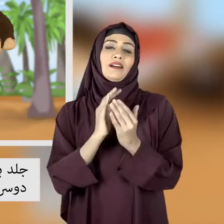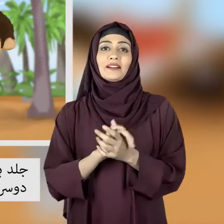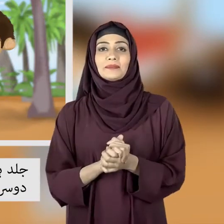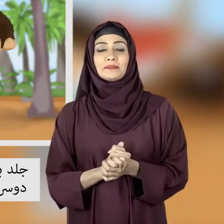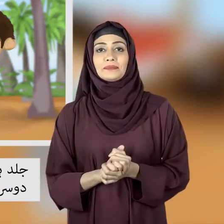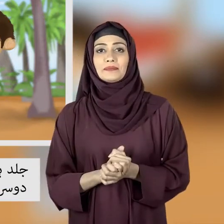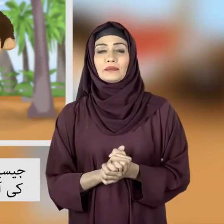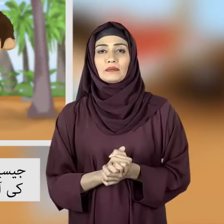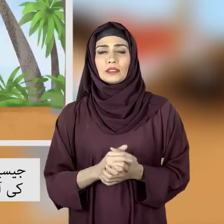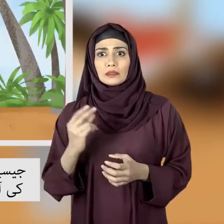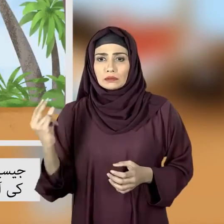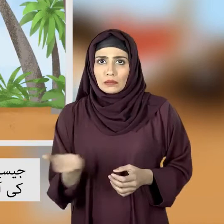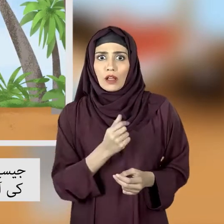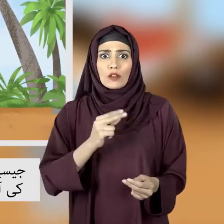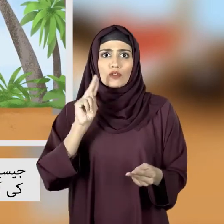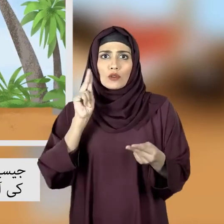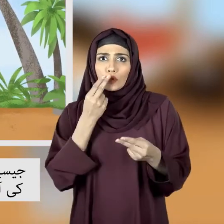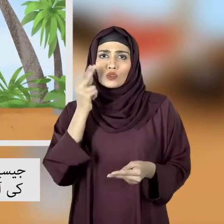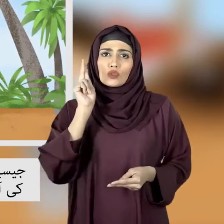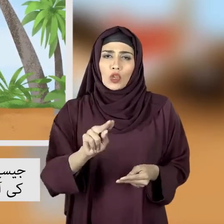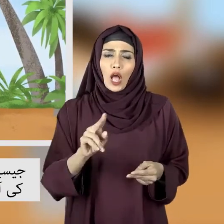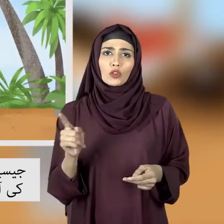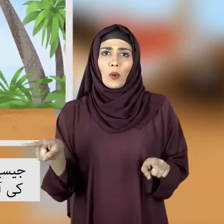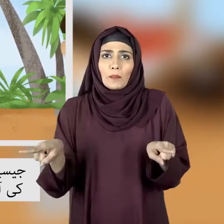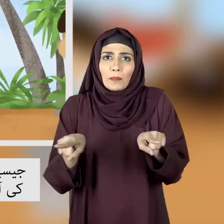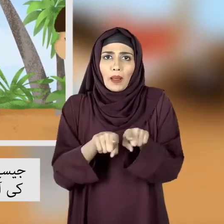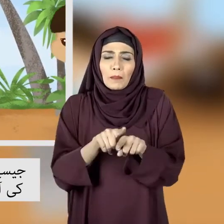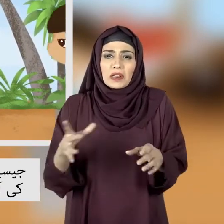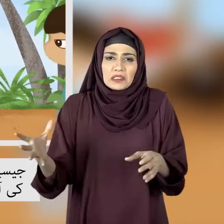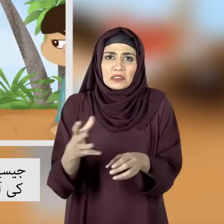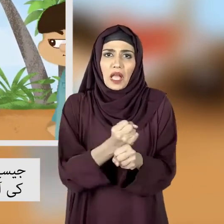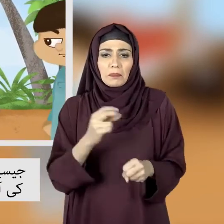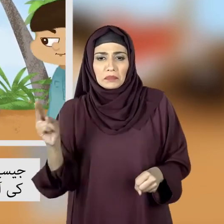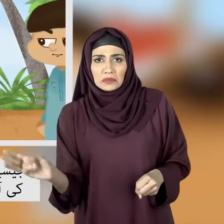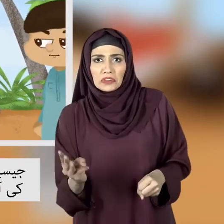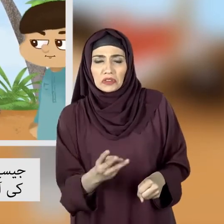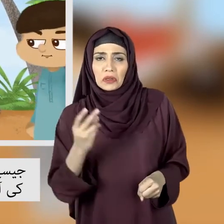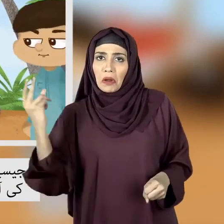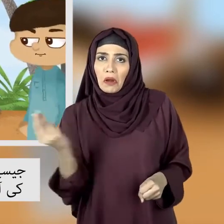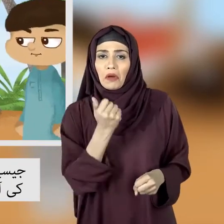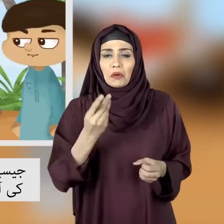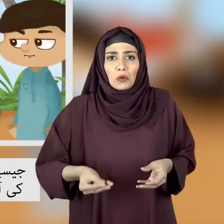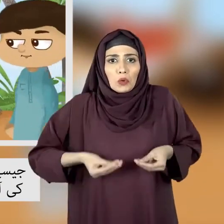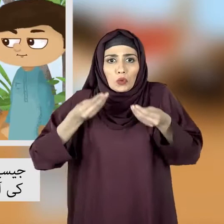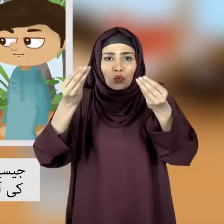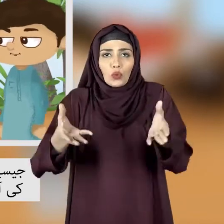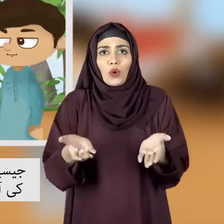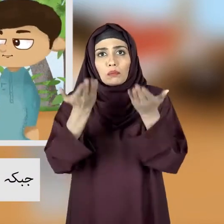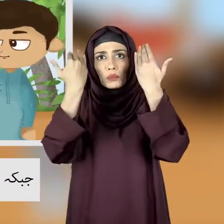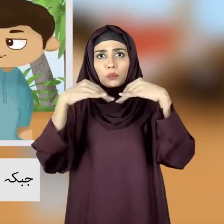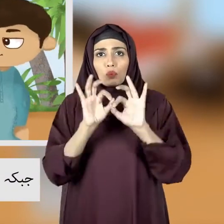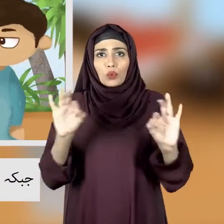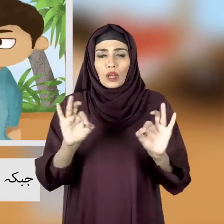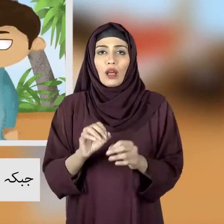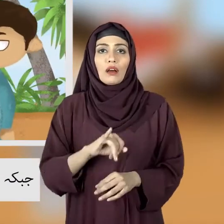کی، جیسے کوئی جادو ہوا ہو، اور اسے وہ تمام چیزیں ان کی آن میں مل گئیں،